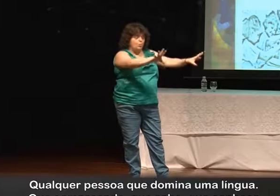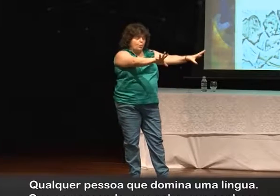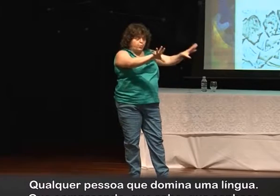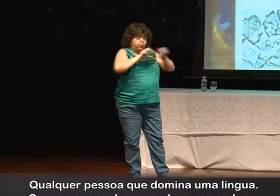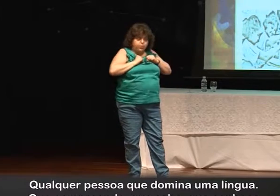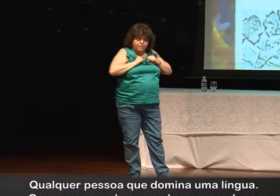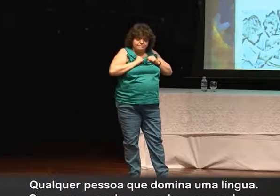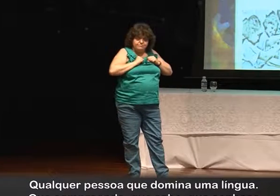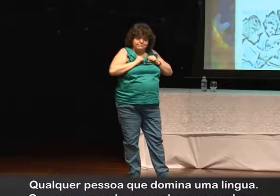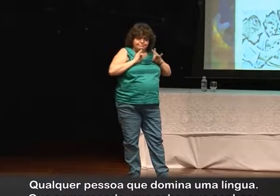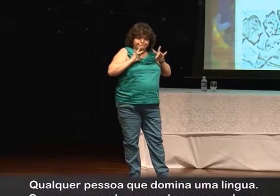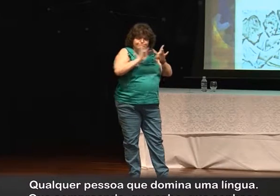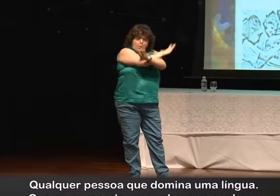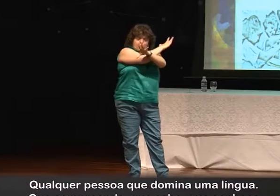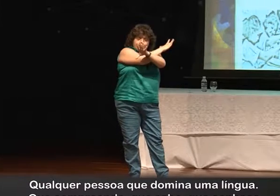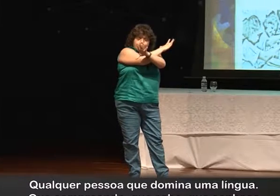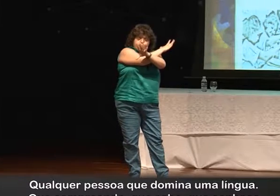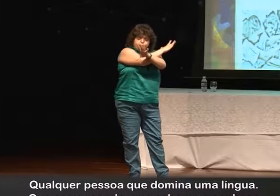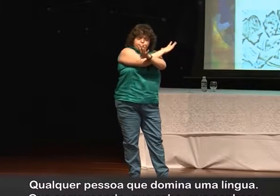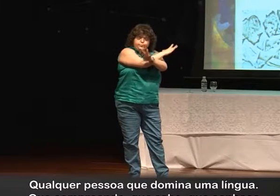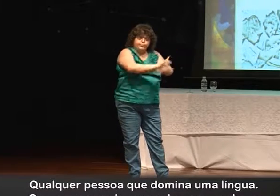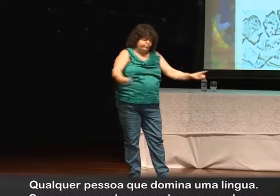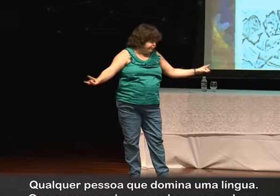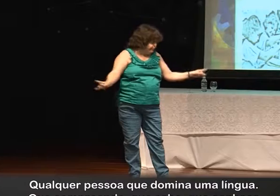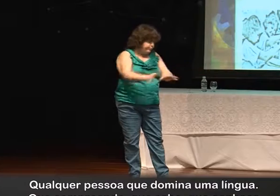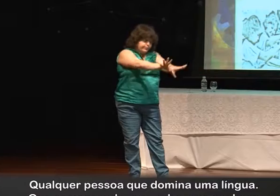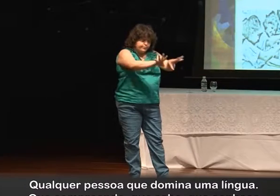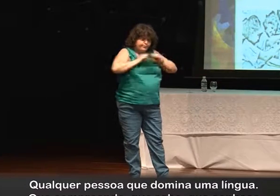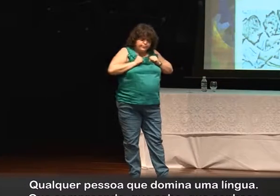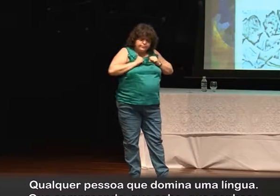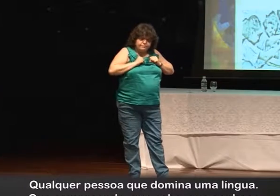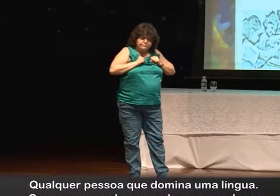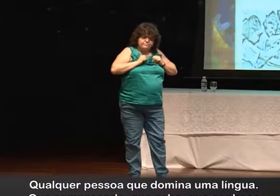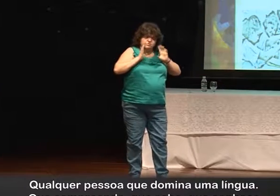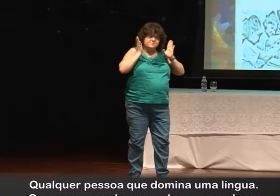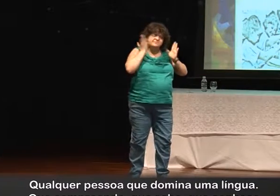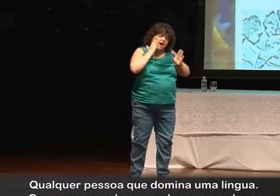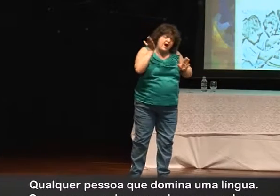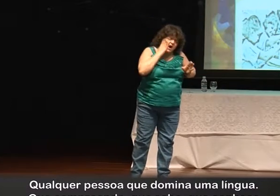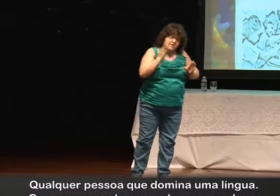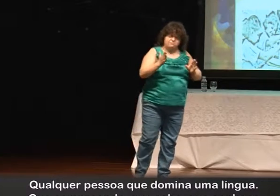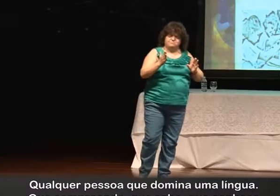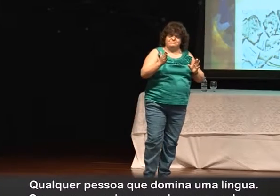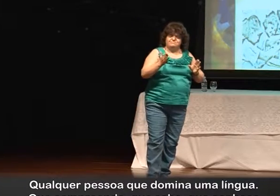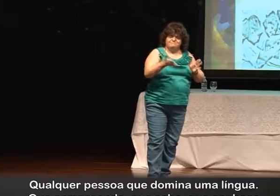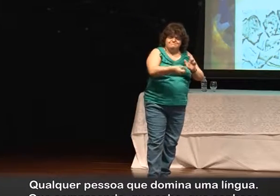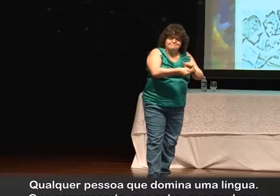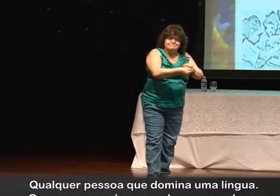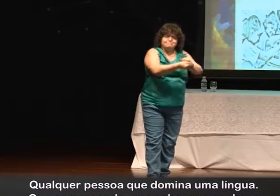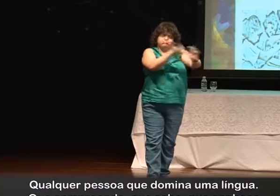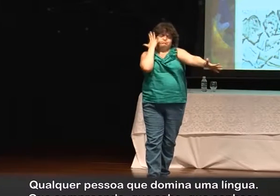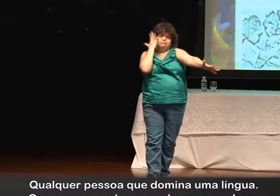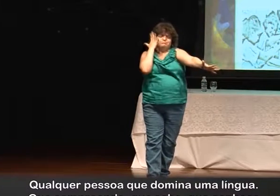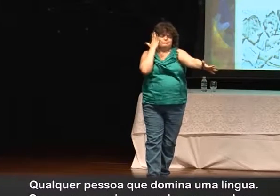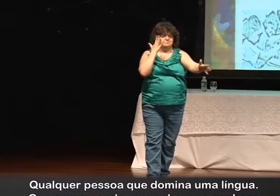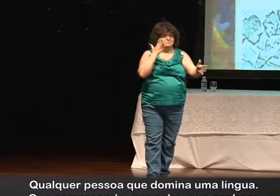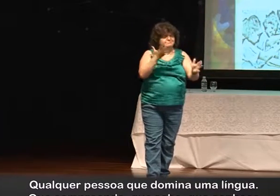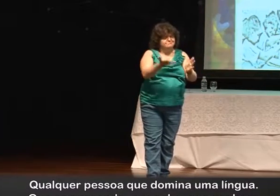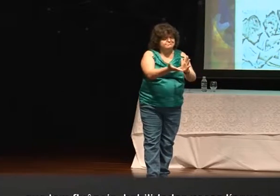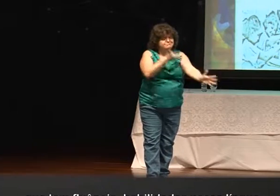Qualquer pessoa que domina uma língua, que compreende, que sabe, que conhece, que